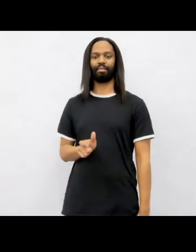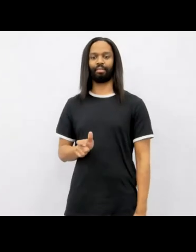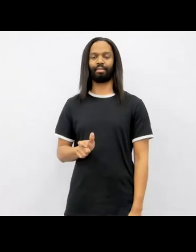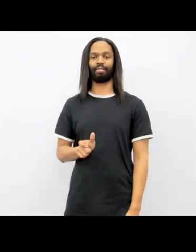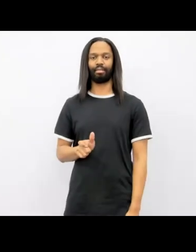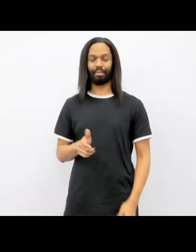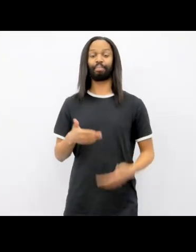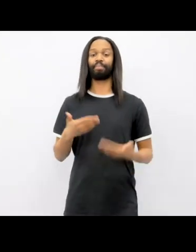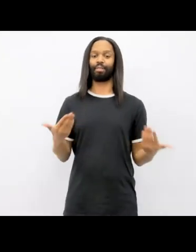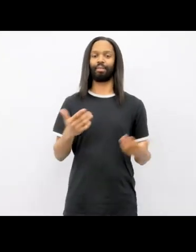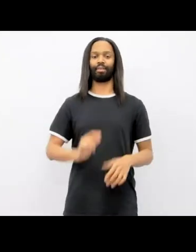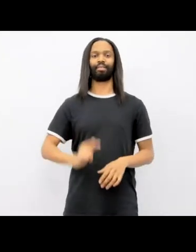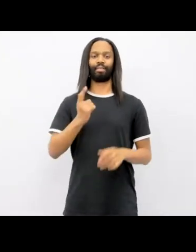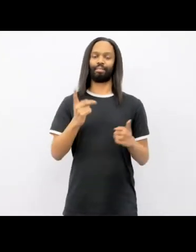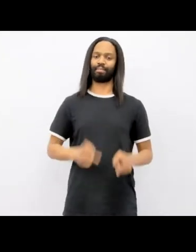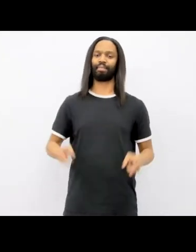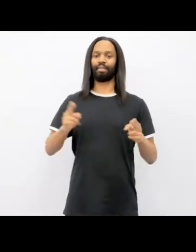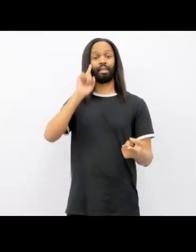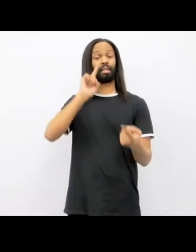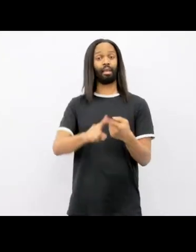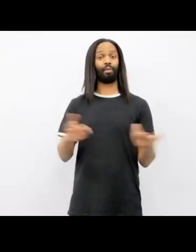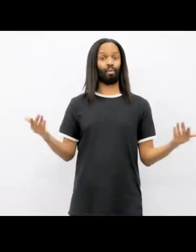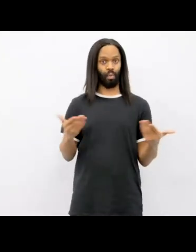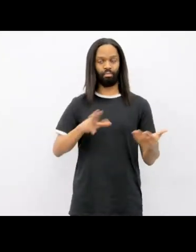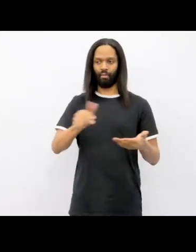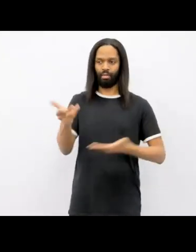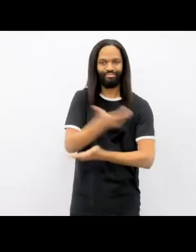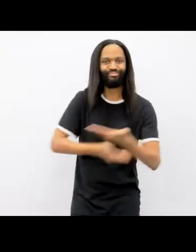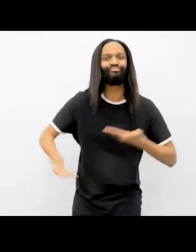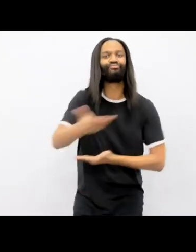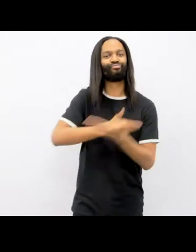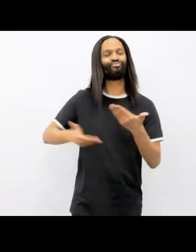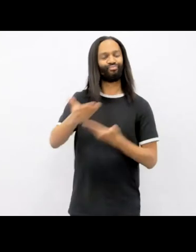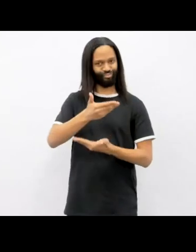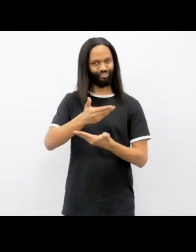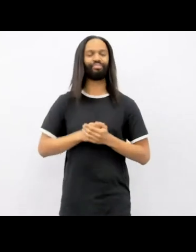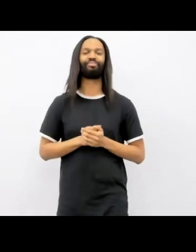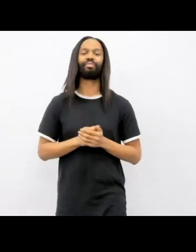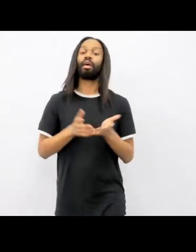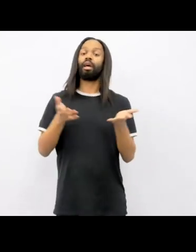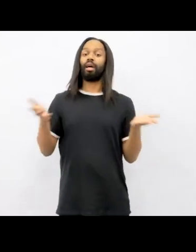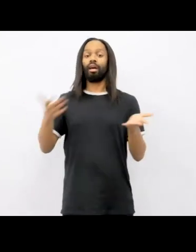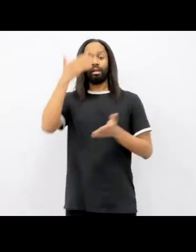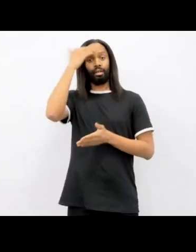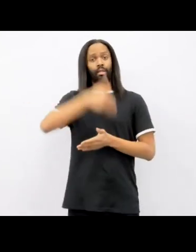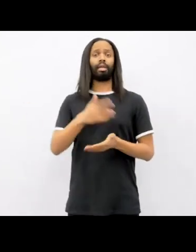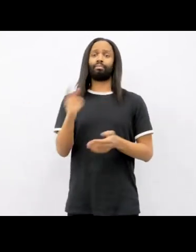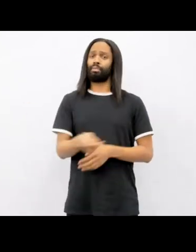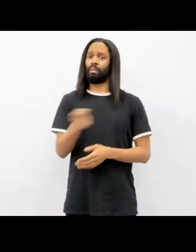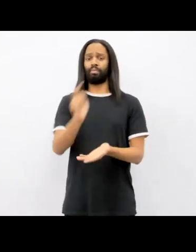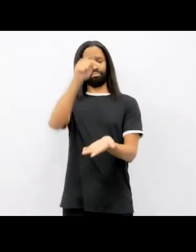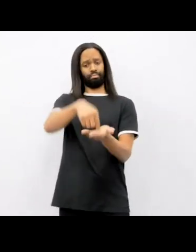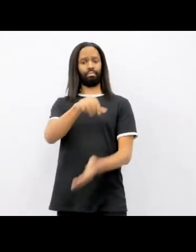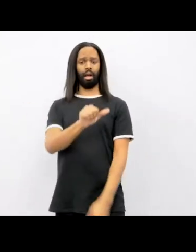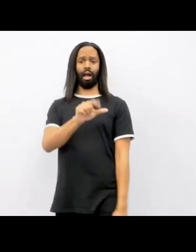le temps de la concertation et on va zoomer sur le site Alstom et